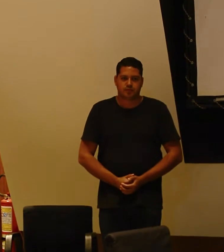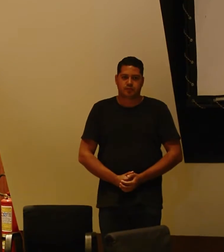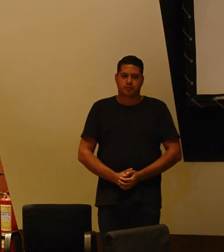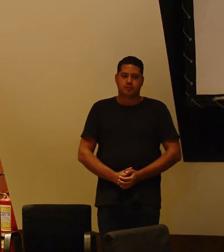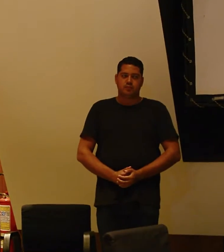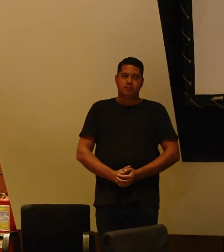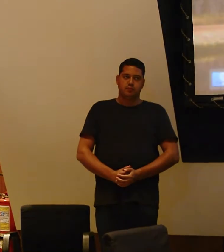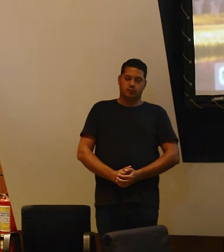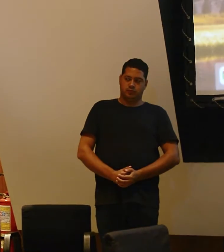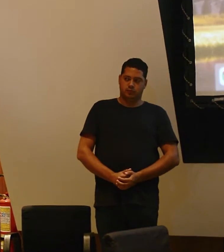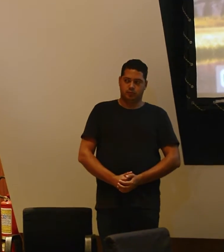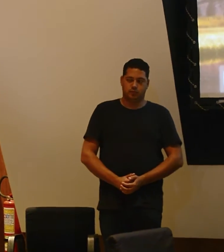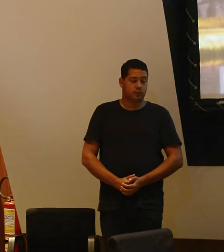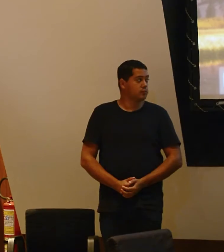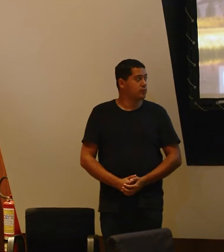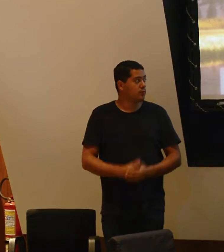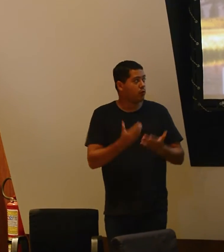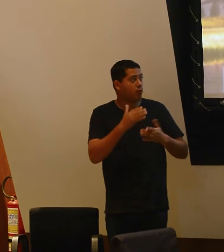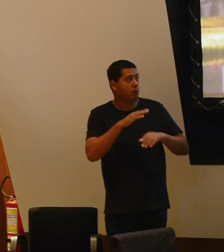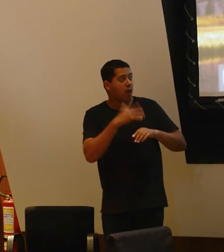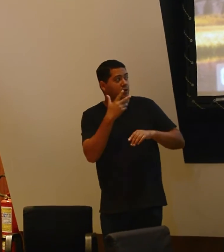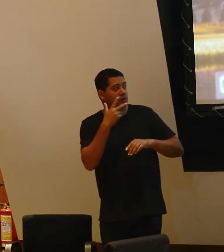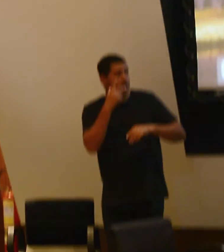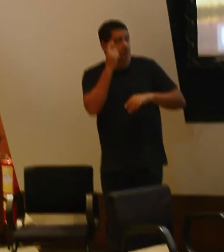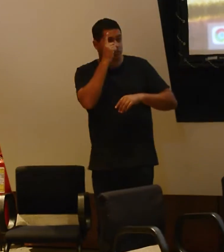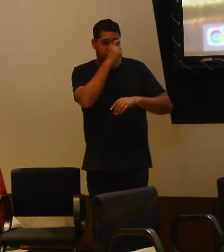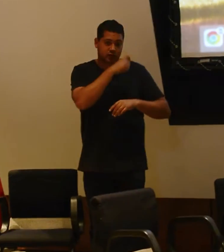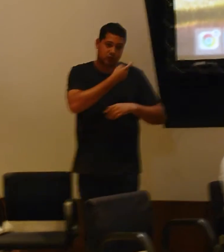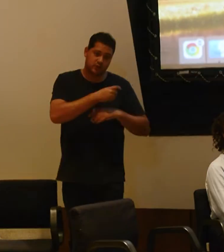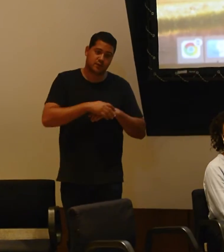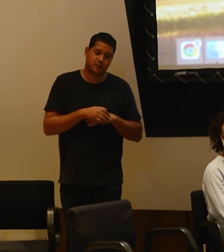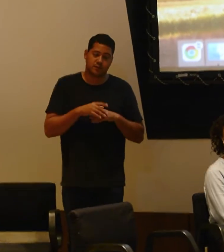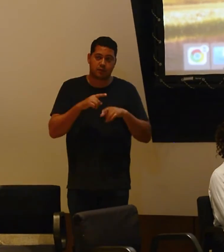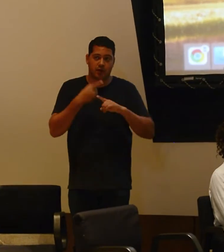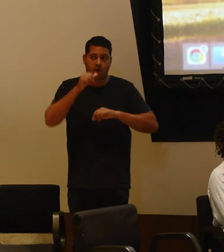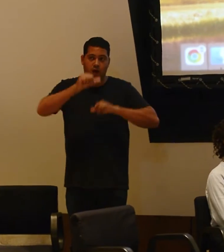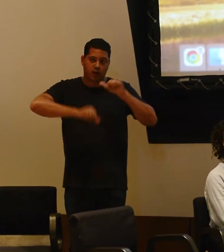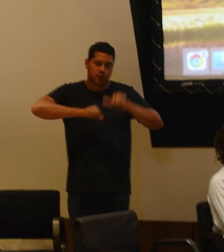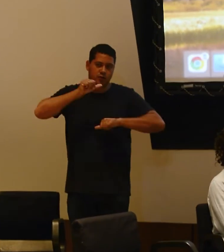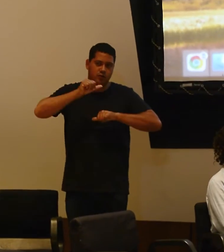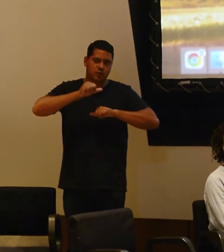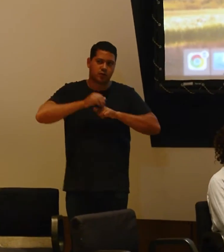com os casos difíceis, mas que a gente vai transformar isso